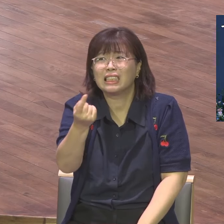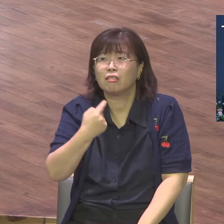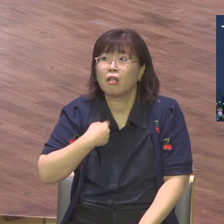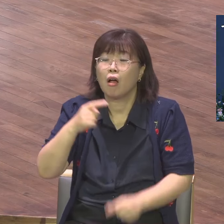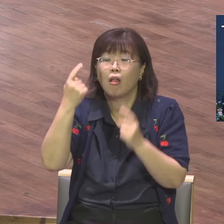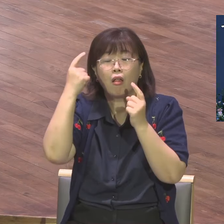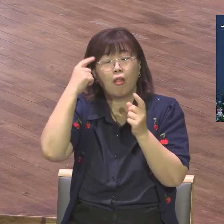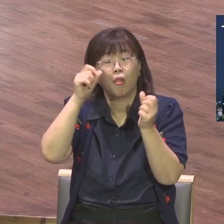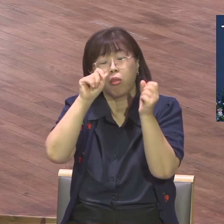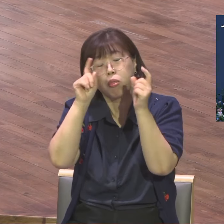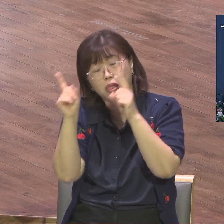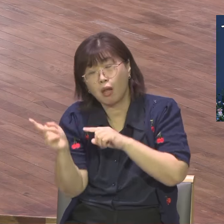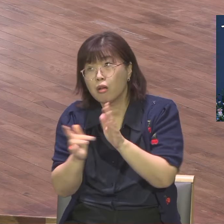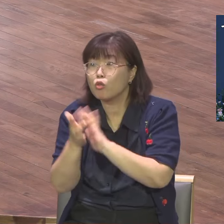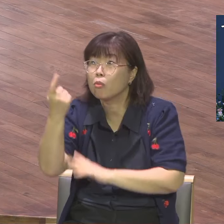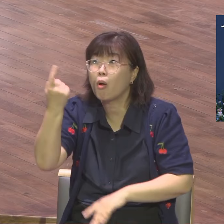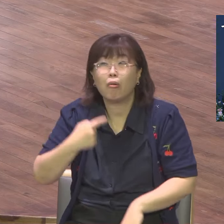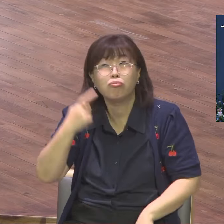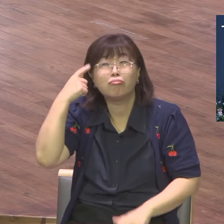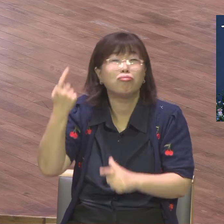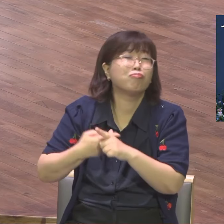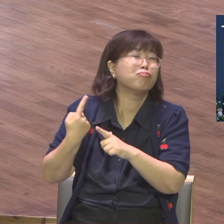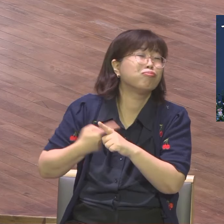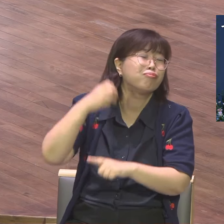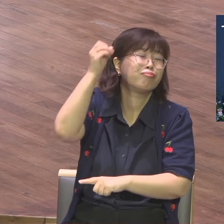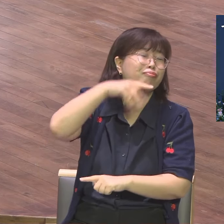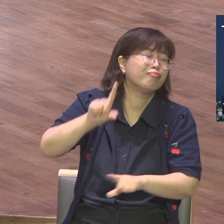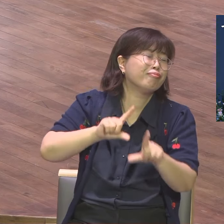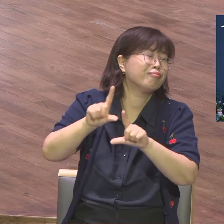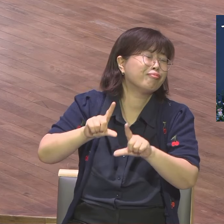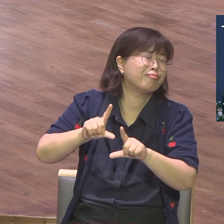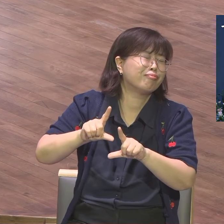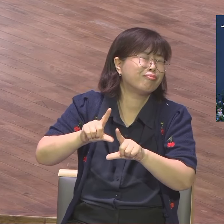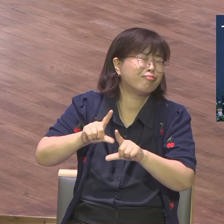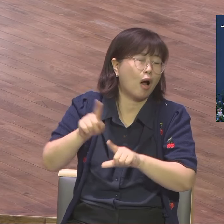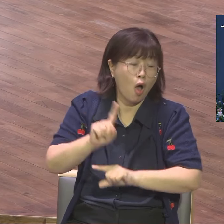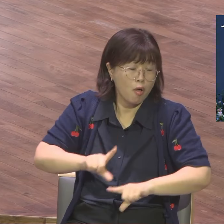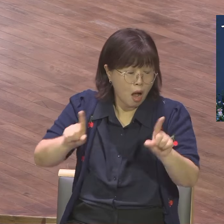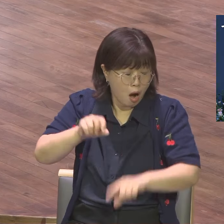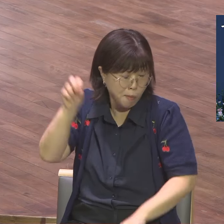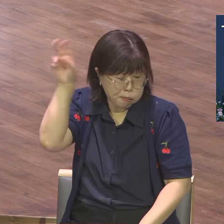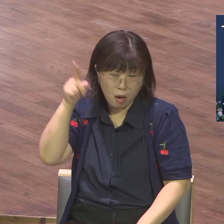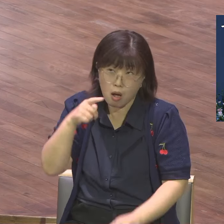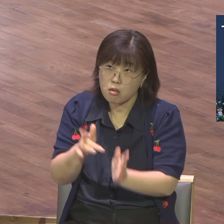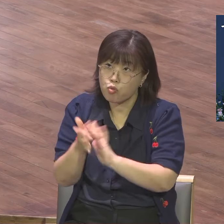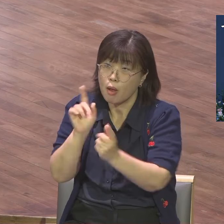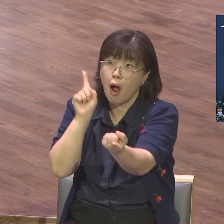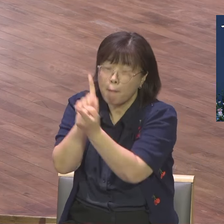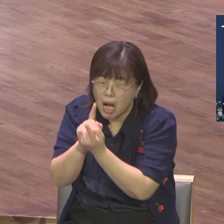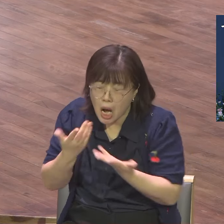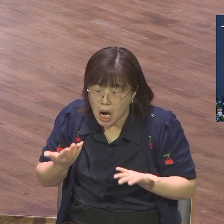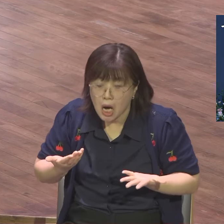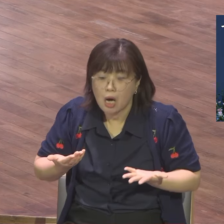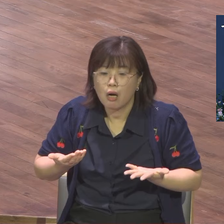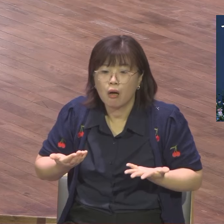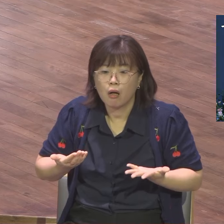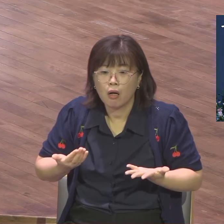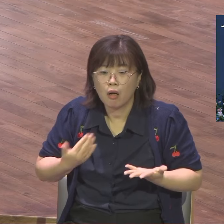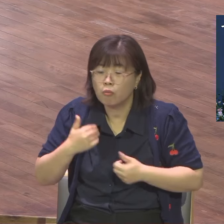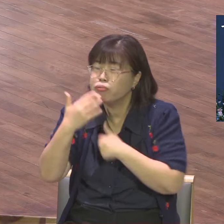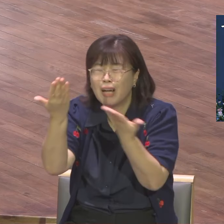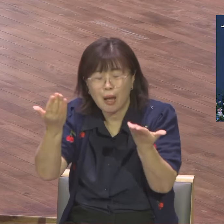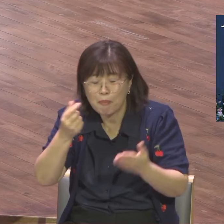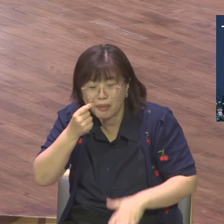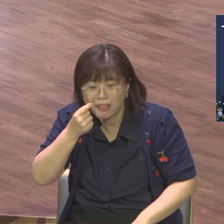바랍니다. 이 금요일 날도 그래요. 그럼 심야 기도회 때 예수님 오시면 어떻게 할 거예요? 지금 테레비 앞에